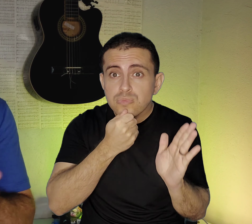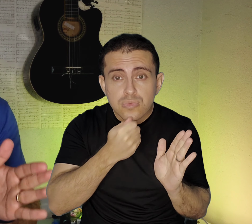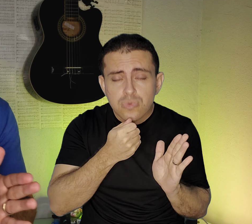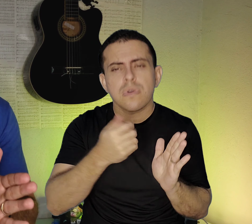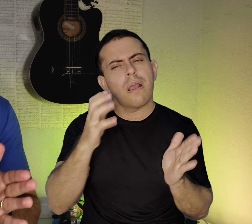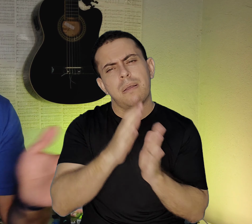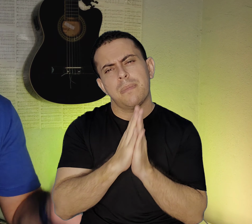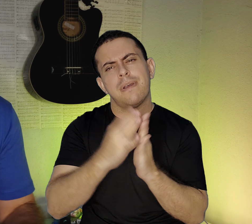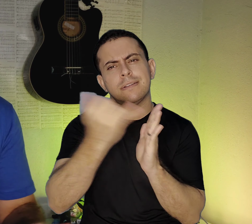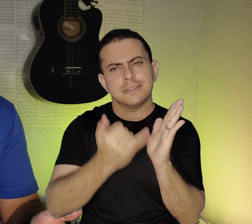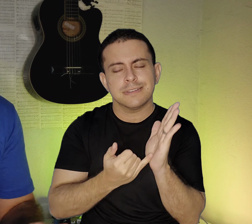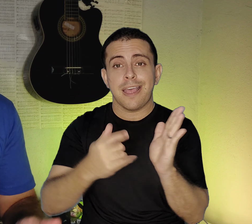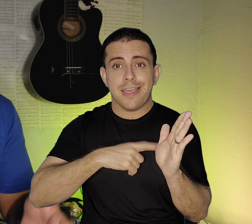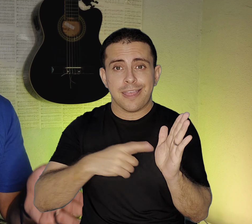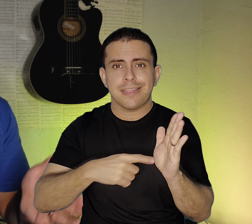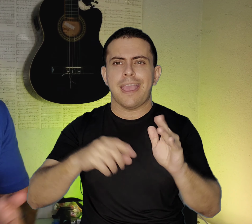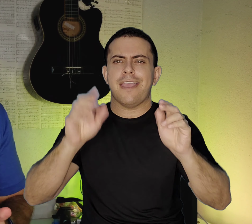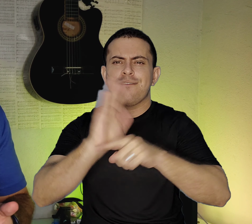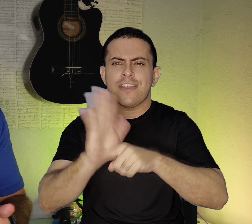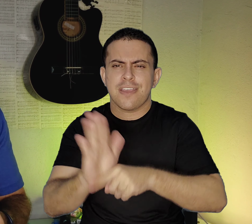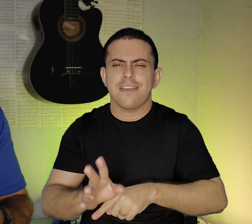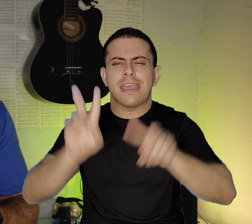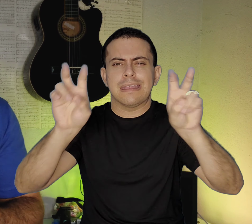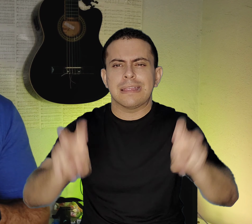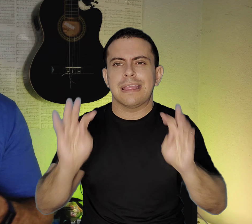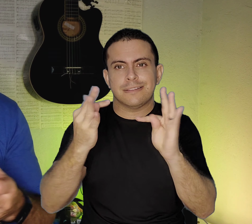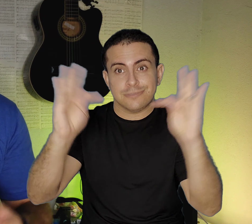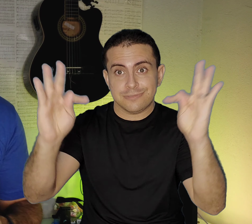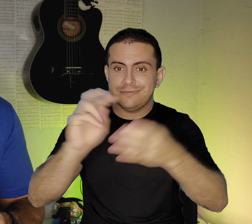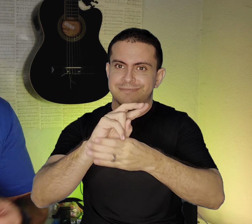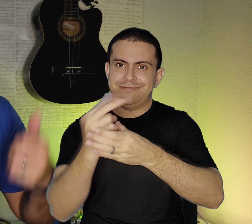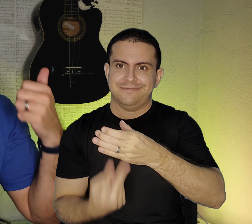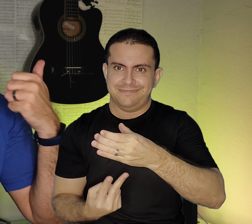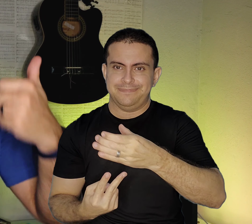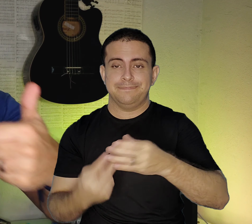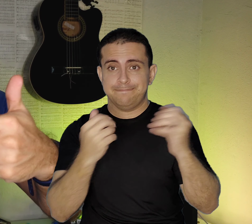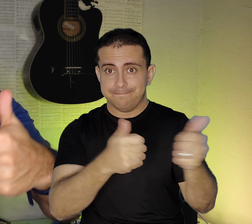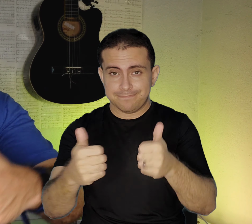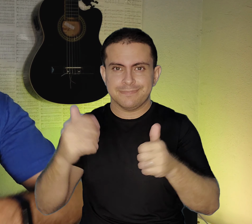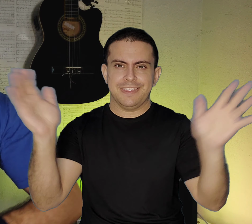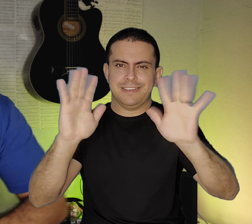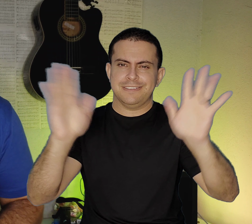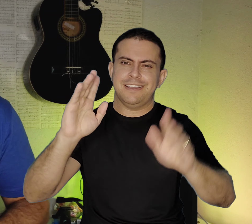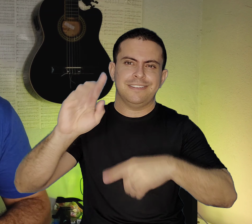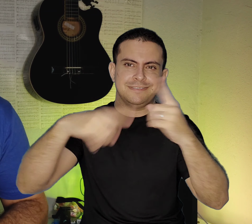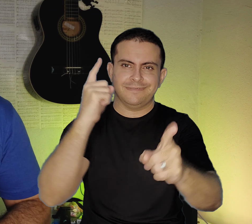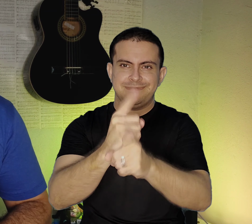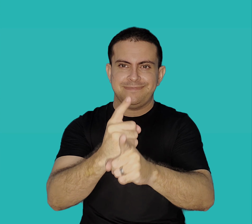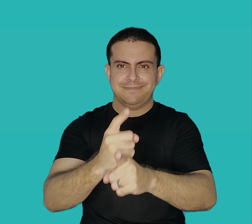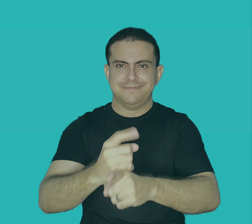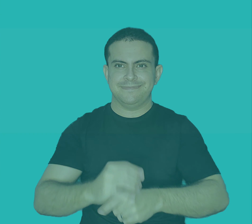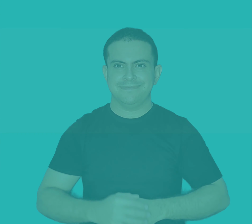aqui no canal Se inscreva Onde você vai ter Conteúdos de tecnologia De maneira bilíngue Então galera Valeu e até a próxima